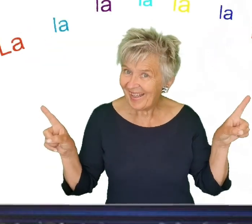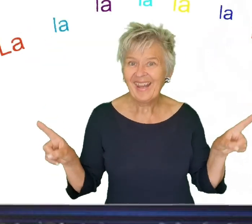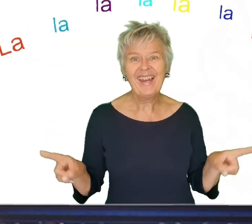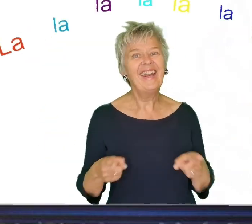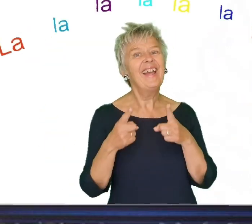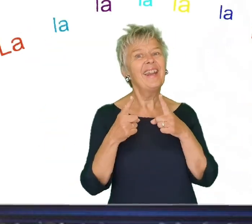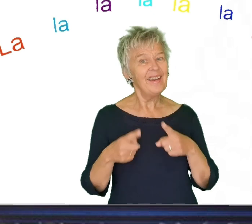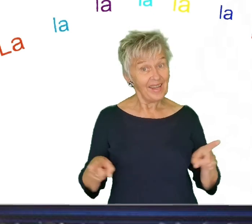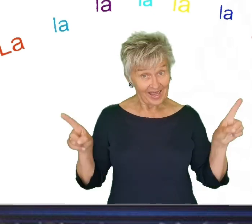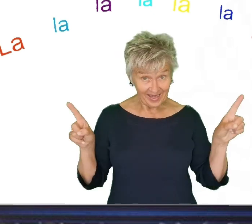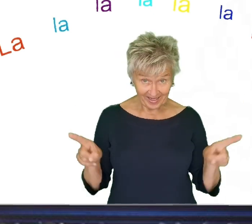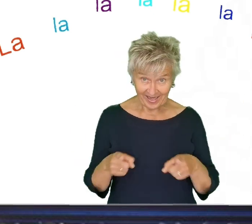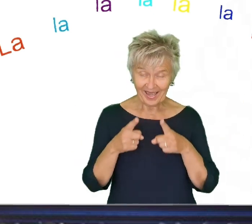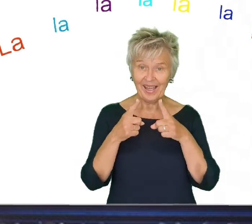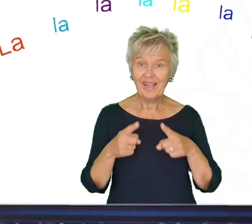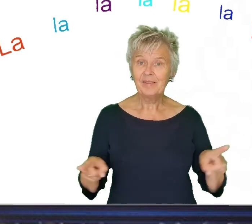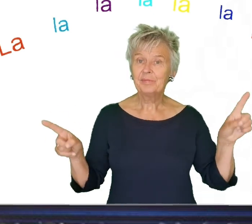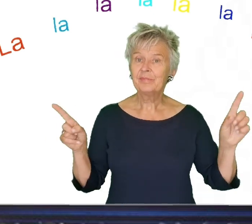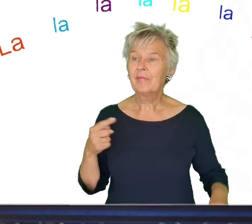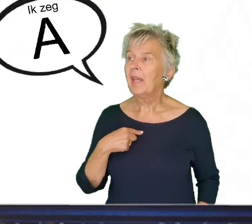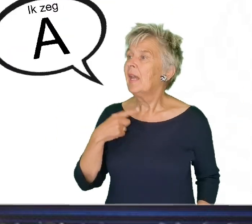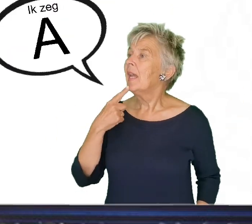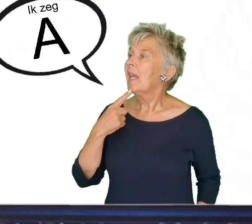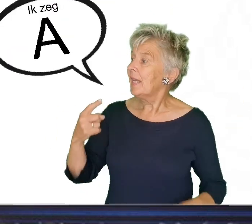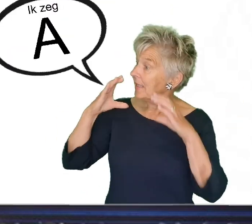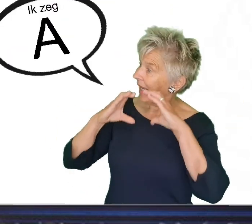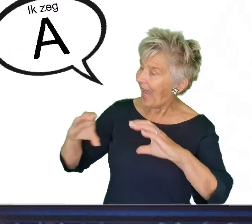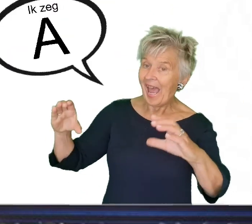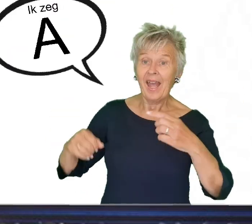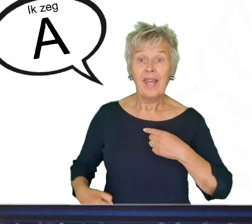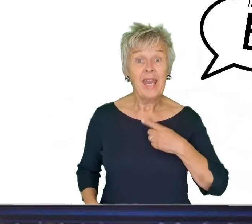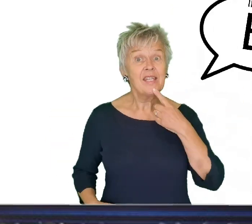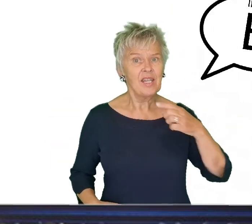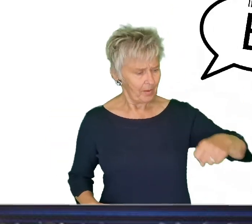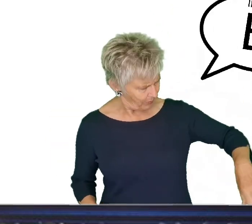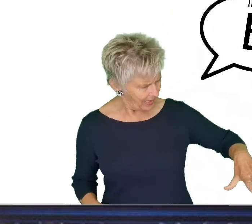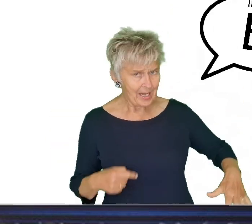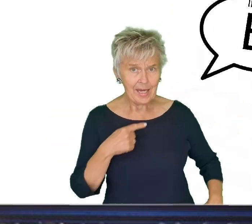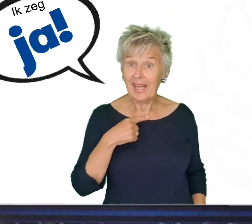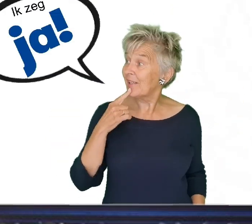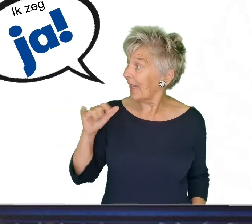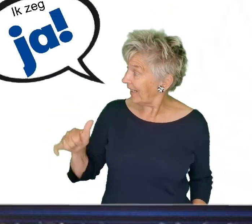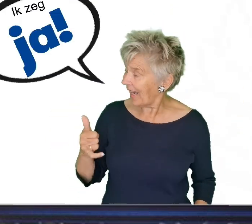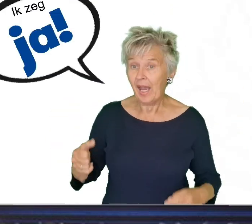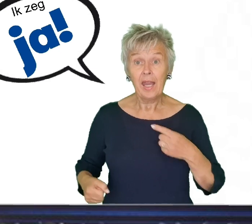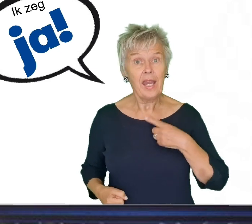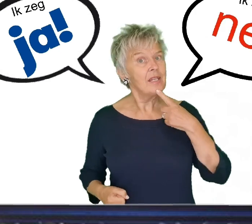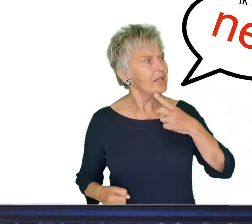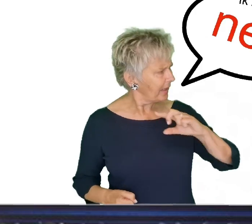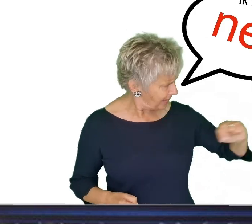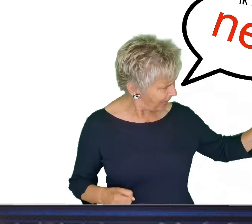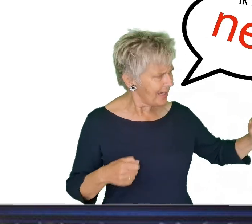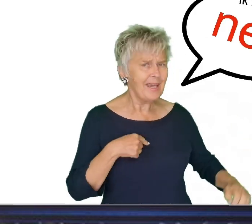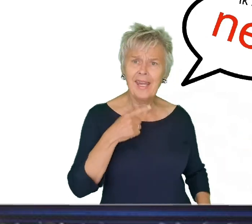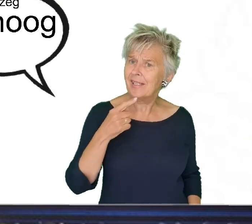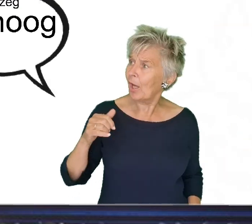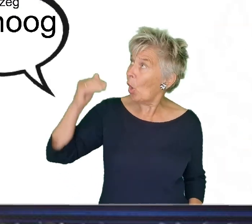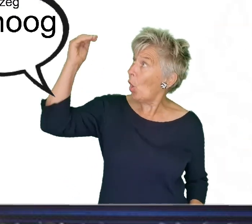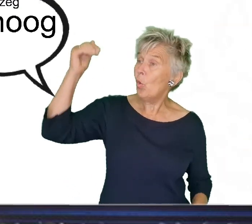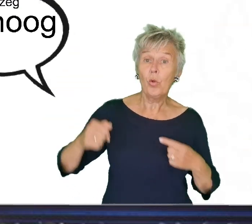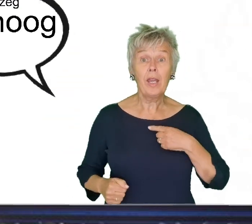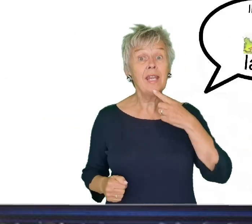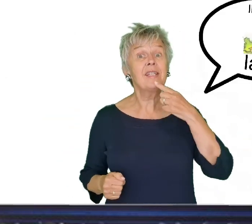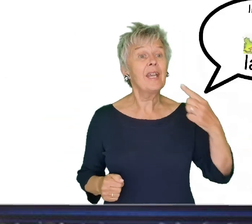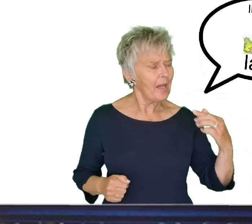La la la la la la la la. Ik zeg A. Ik zeg B. Ik zeg ja. Ik zeg nee. Ik